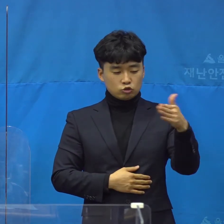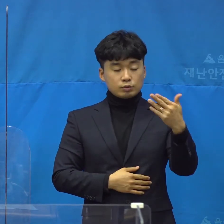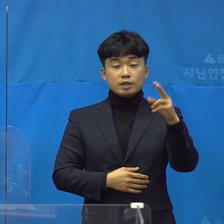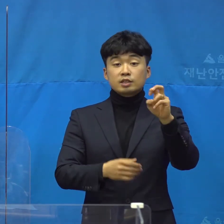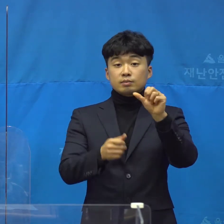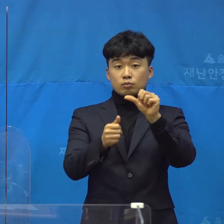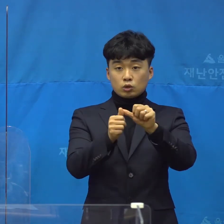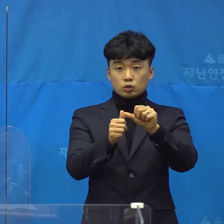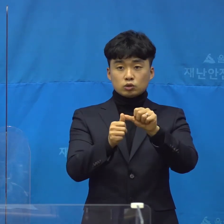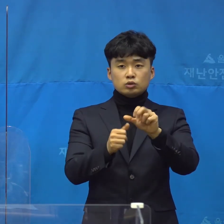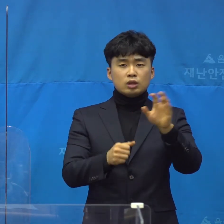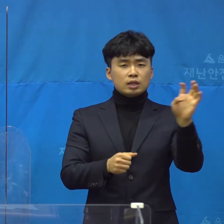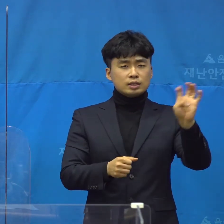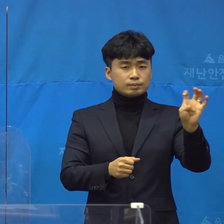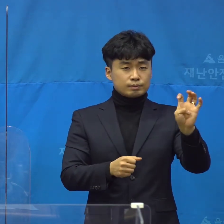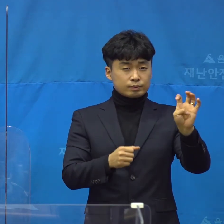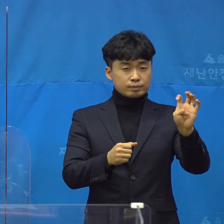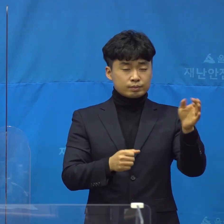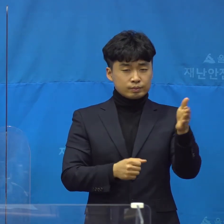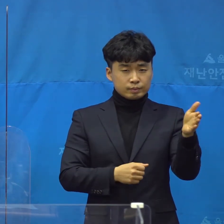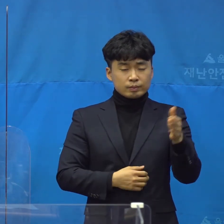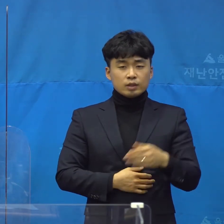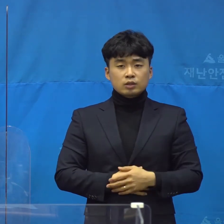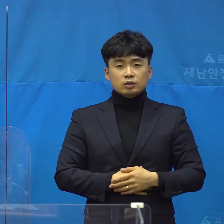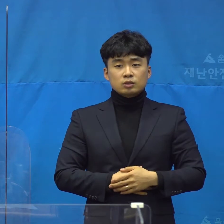925번은 40대로 동구 거주자입니다.